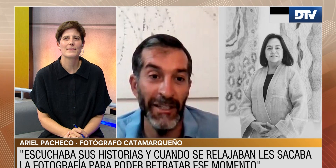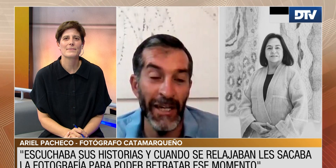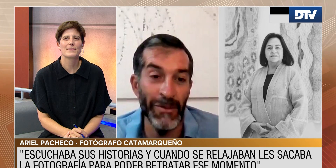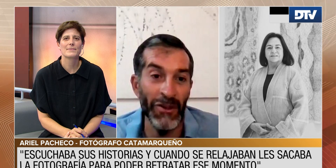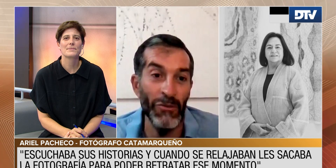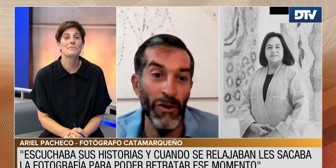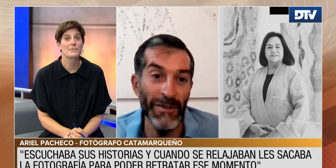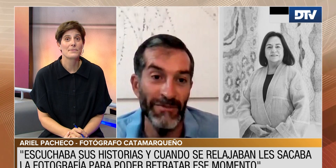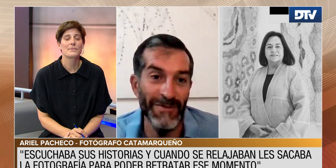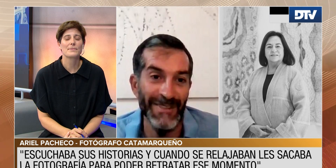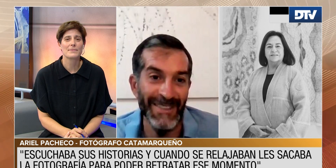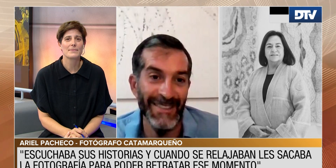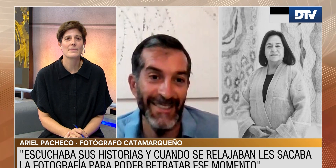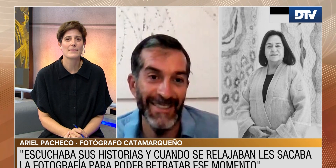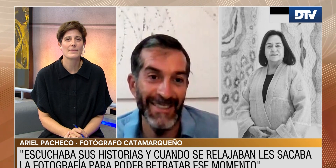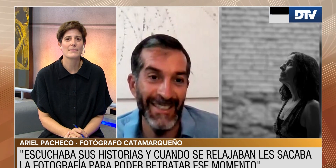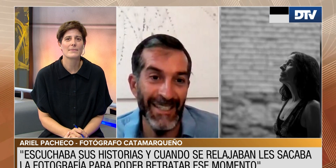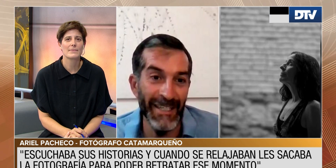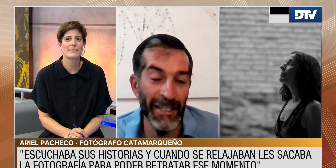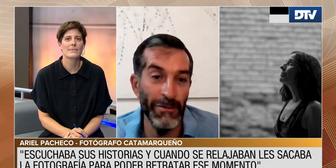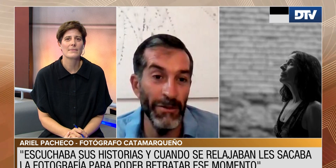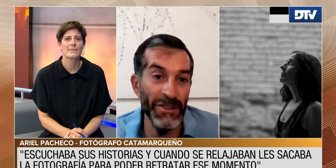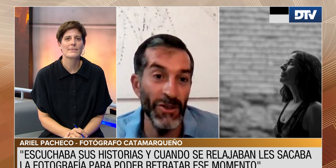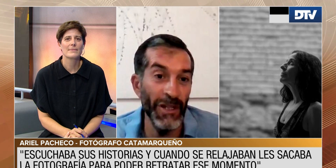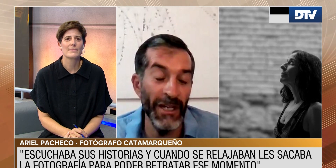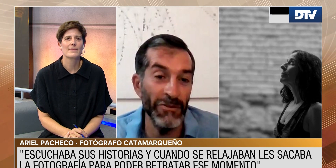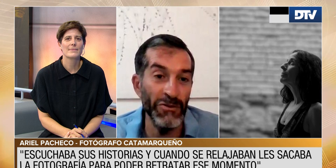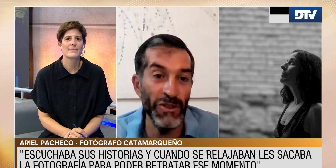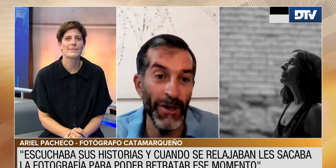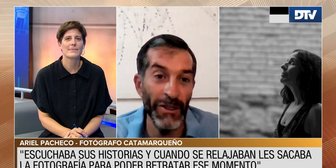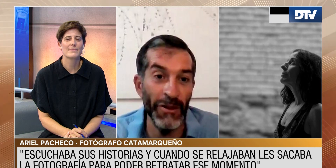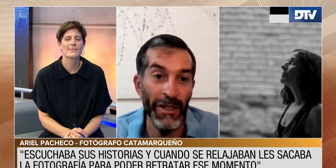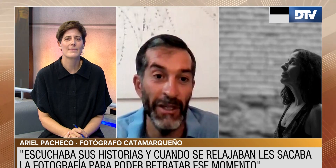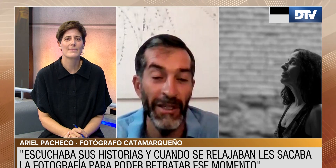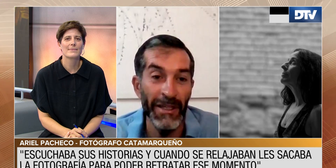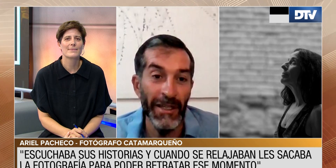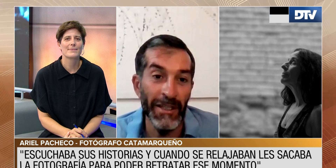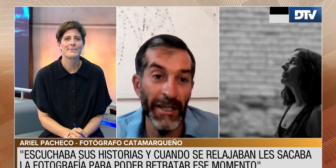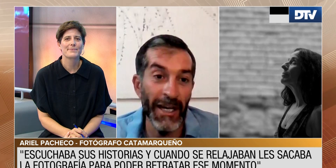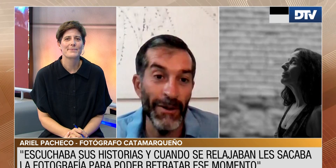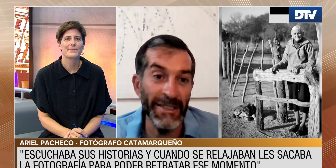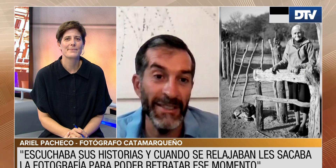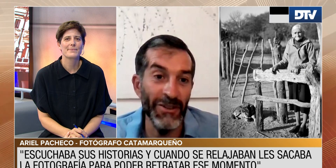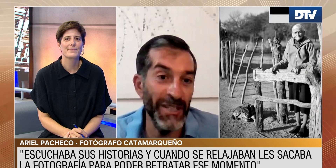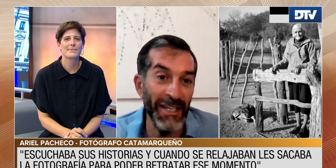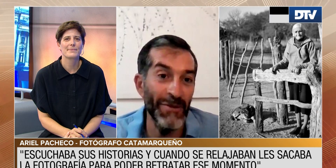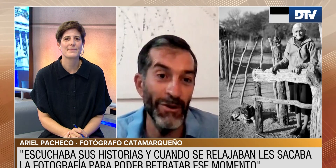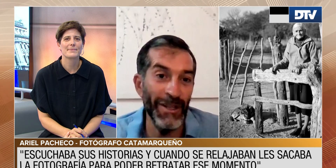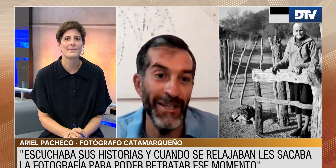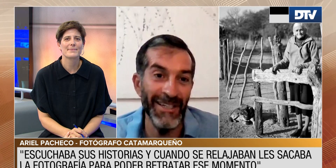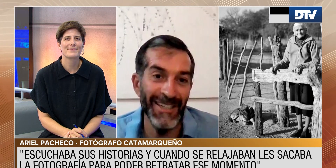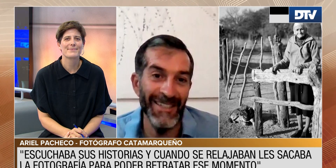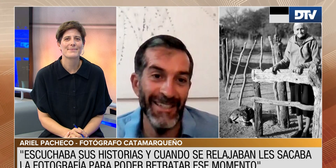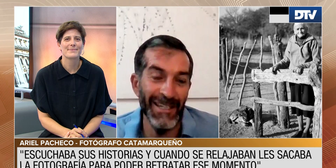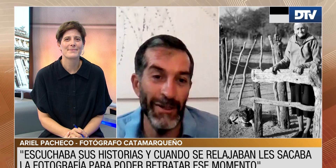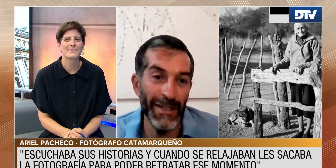hay que hacer día y medio a mula. Y ella vive sola con su rebaño de cabras y no se quiere